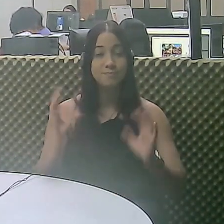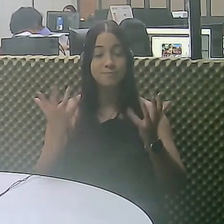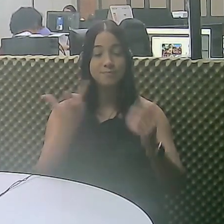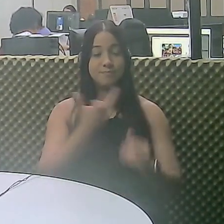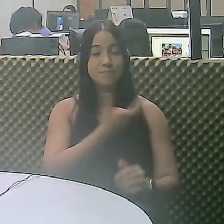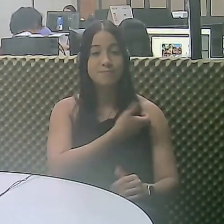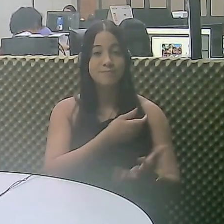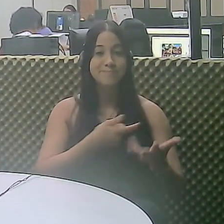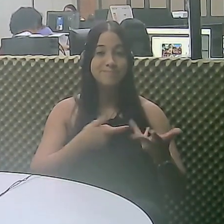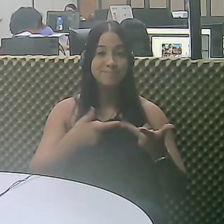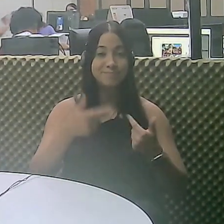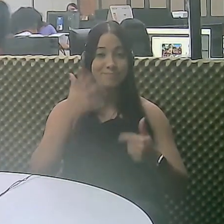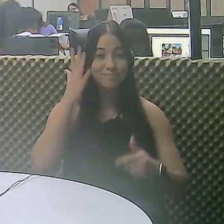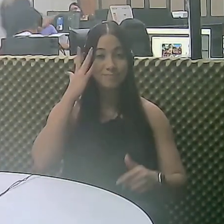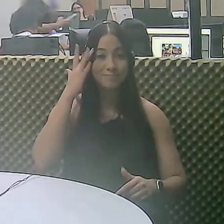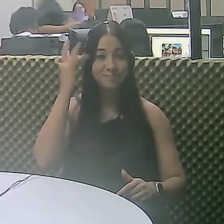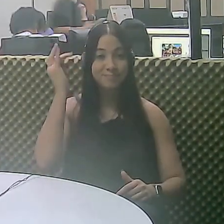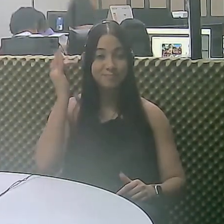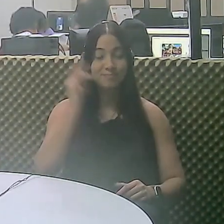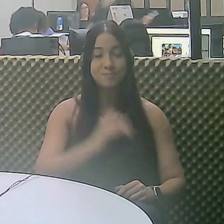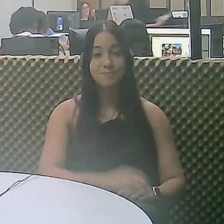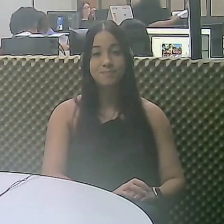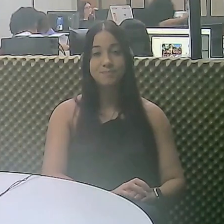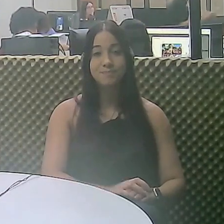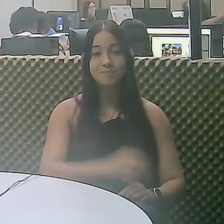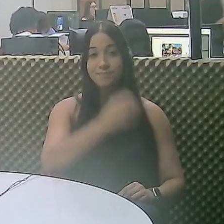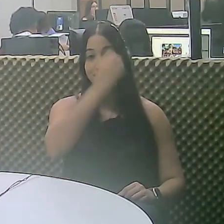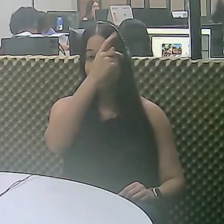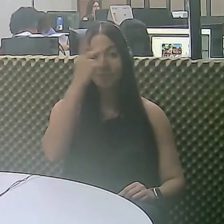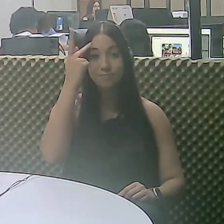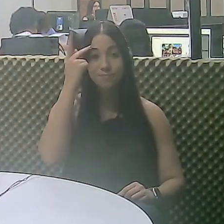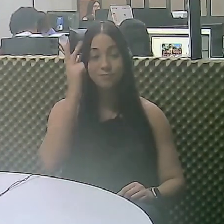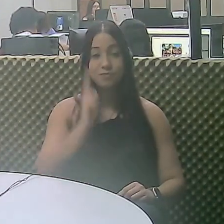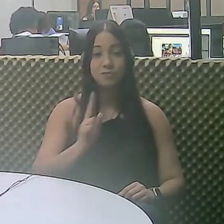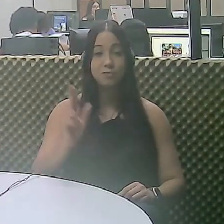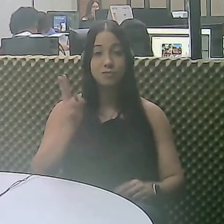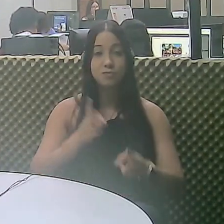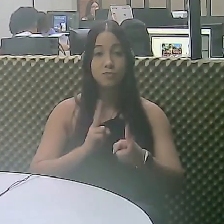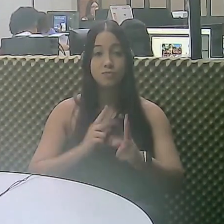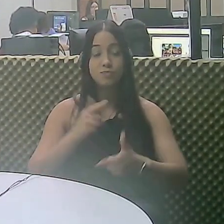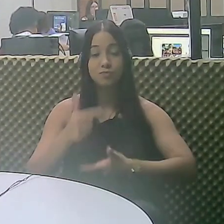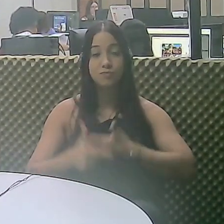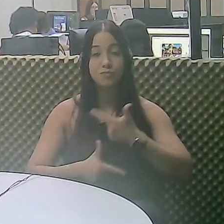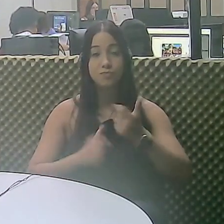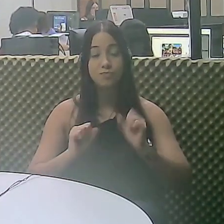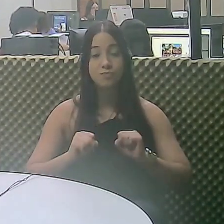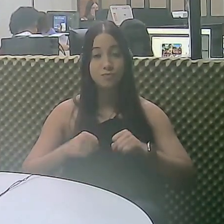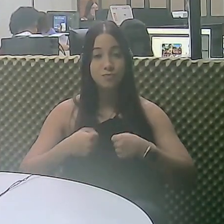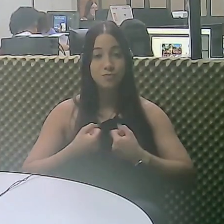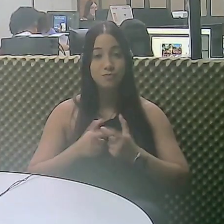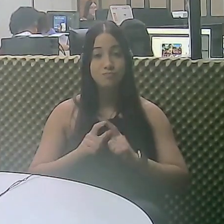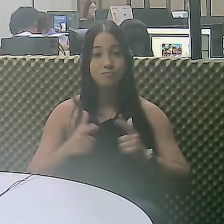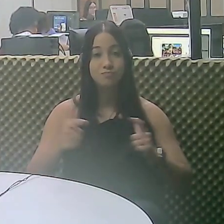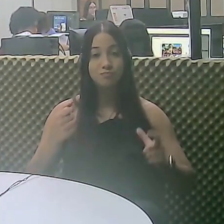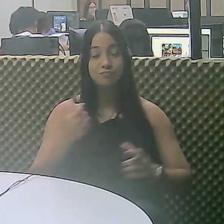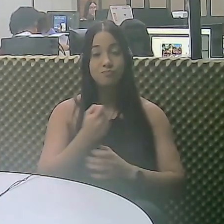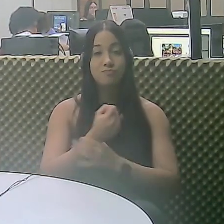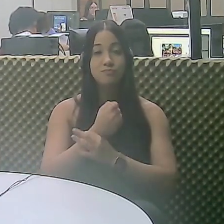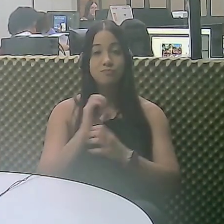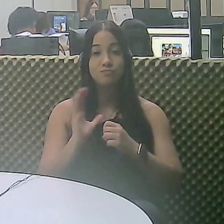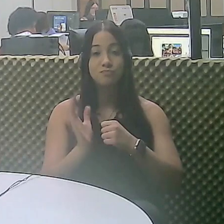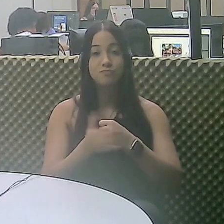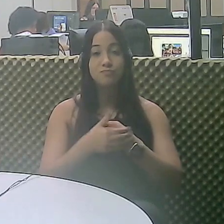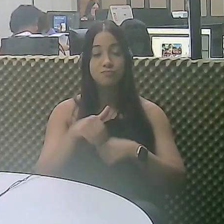multivacinação é amanhã a Prefeitura de Uberlândia Continua trabalhando para ampliar a proteção e